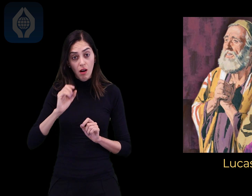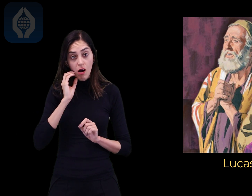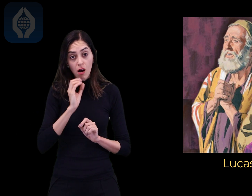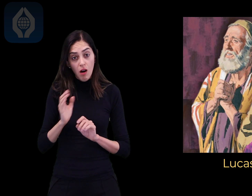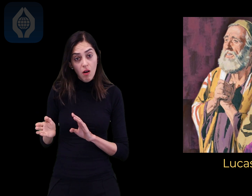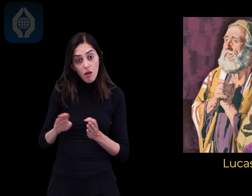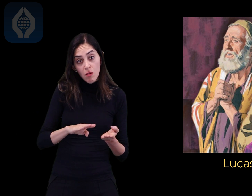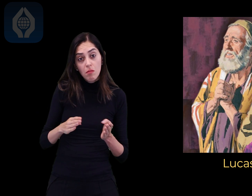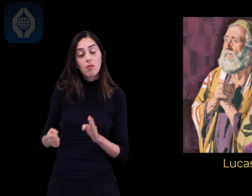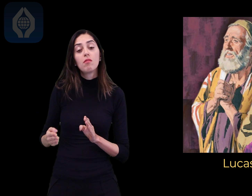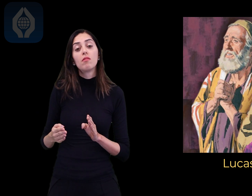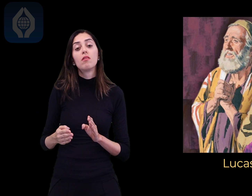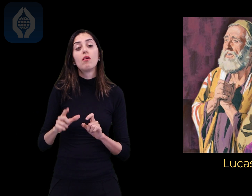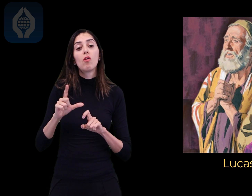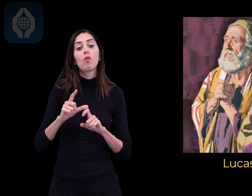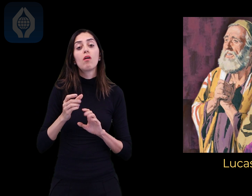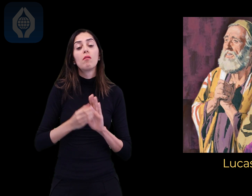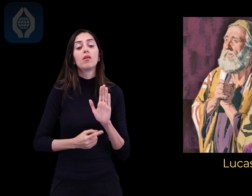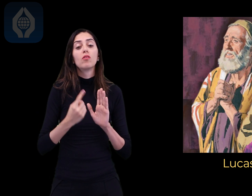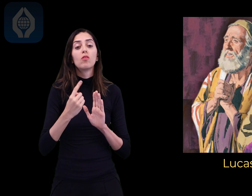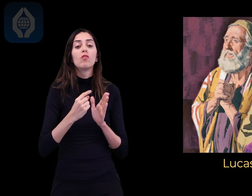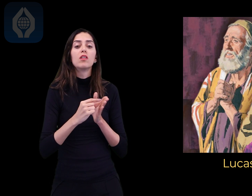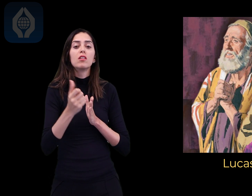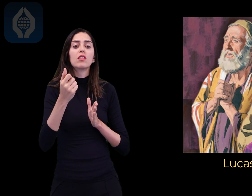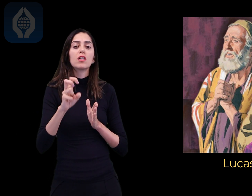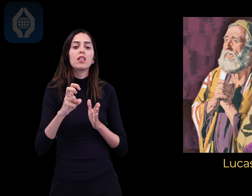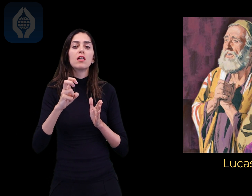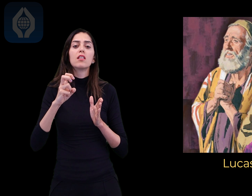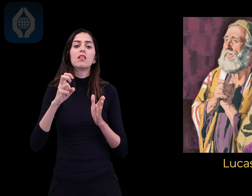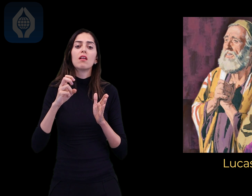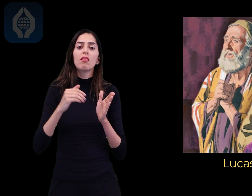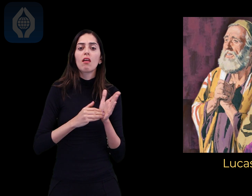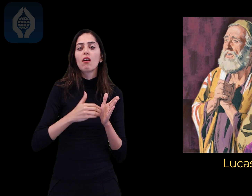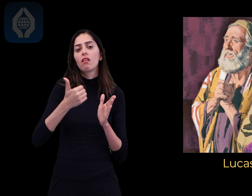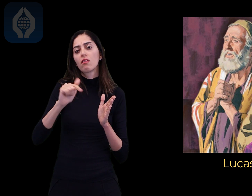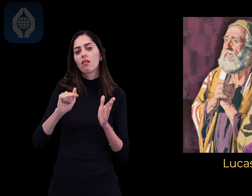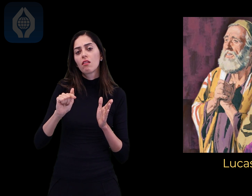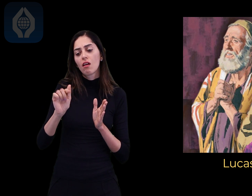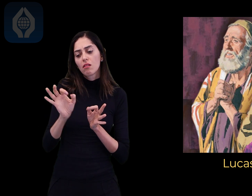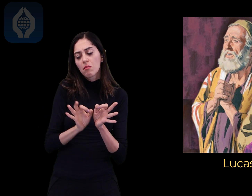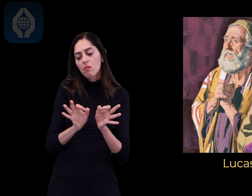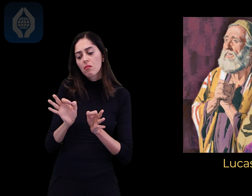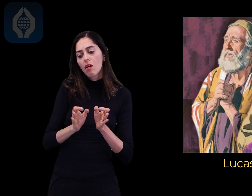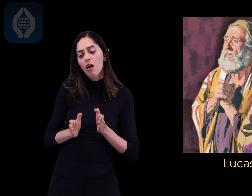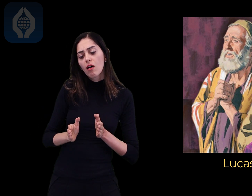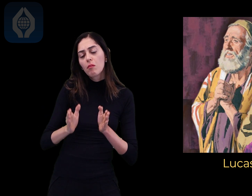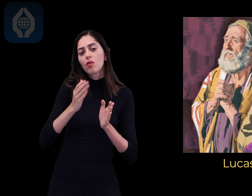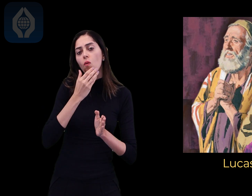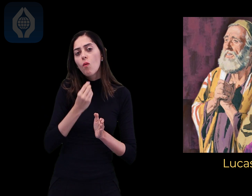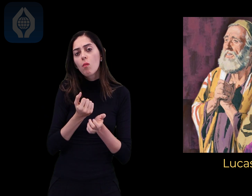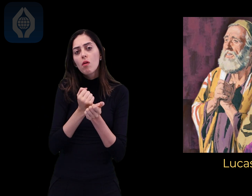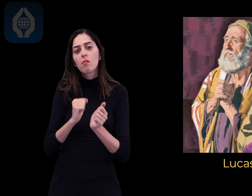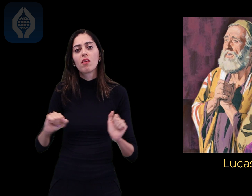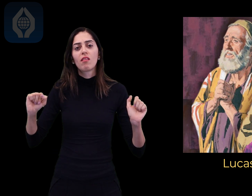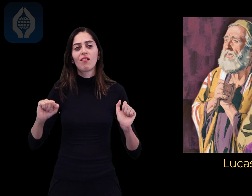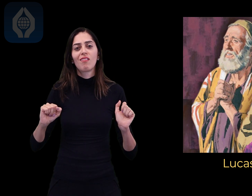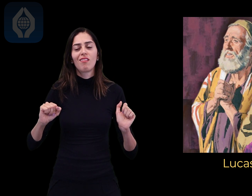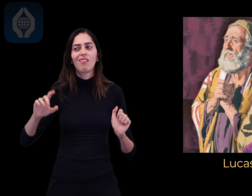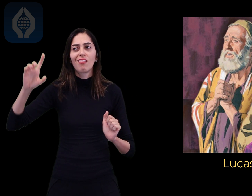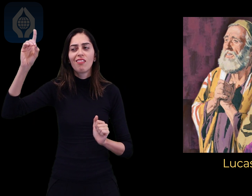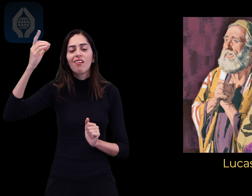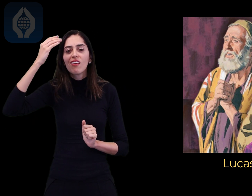de Zacarias, mesmo antes de Isabel ter ficado grávida. Deus sabe de todas as coisas, mesmo antes que